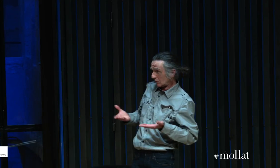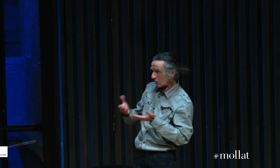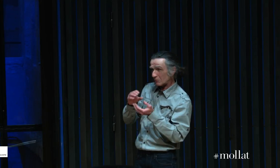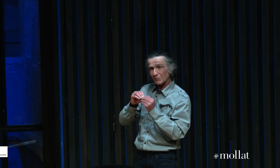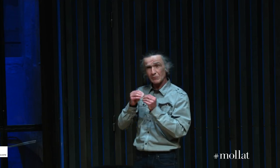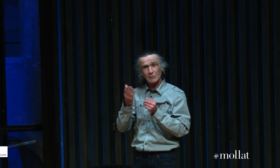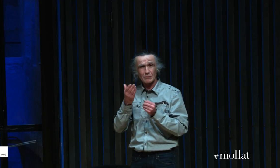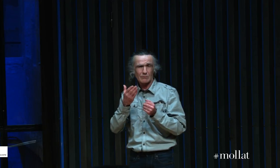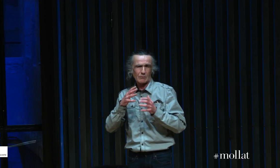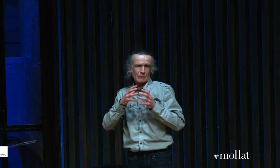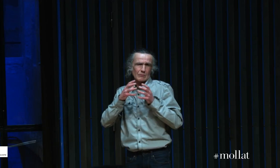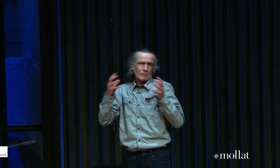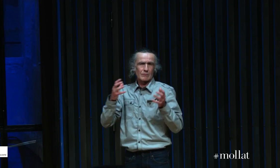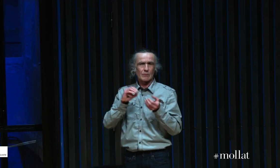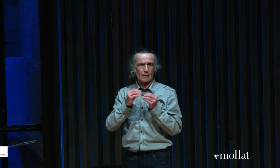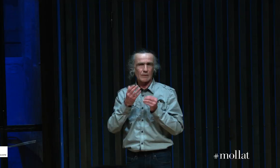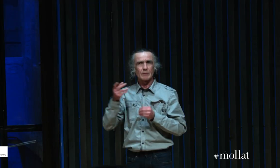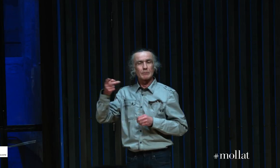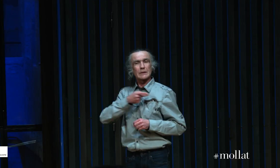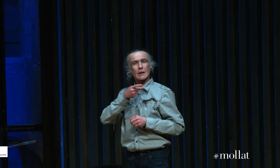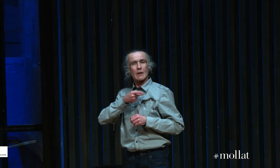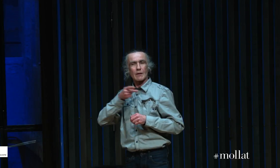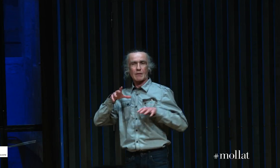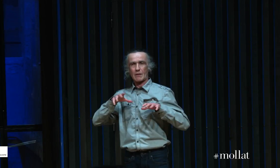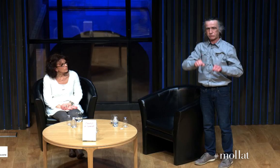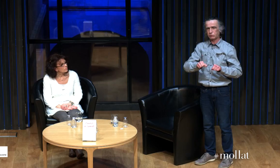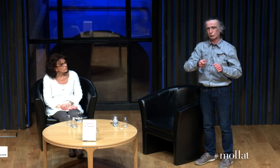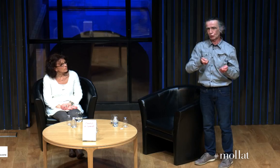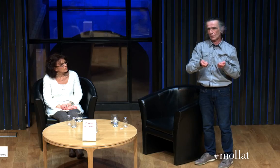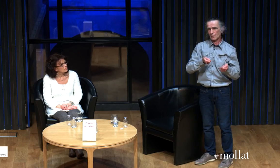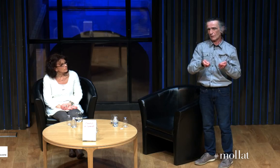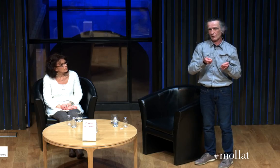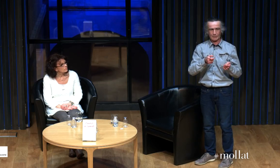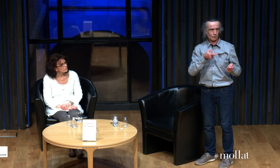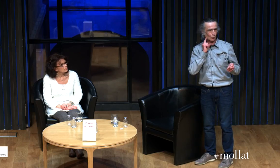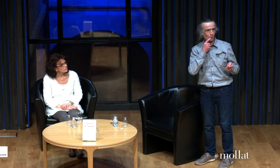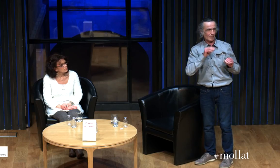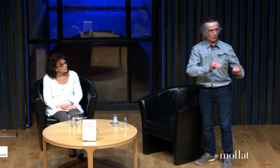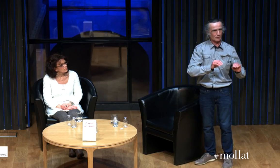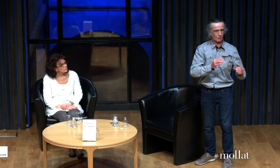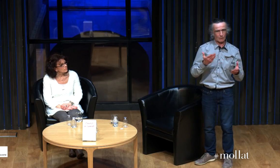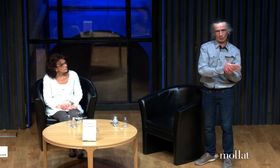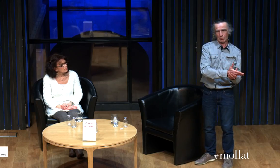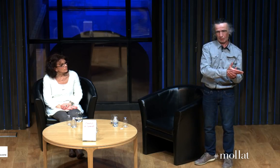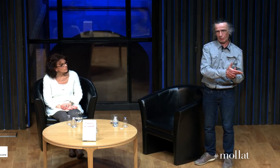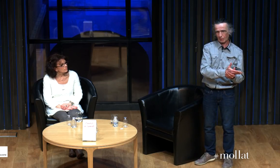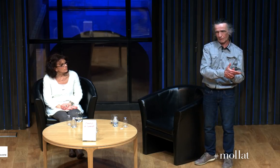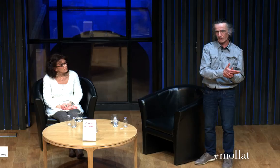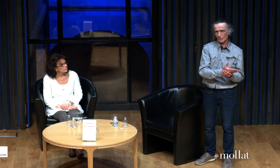de cette association, c'était vraiment de parler de nos problèmes, hein, le pouvoir médical qui gérait